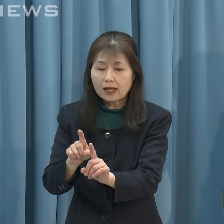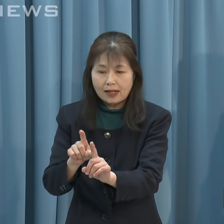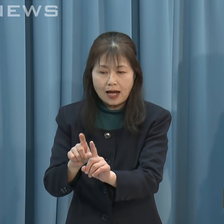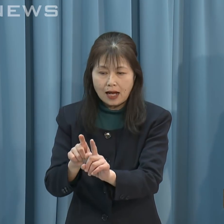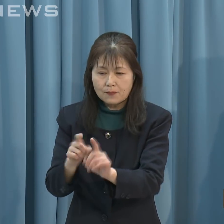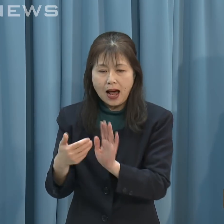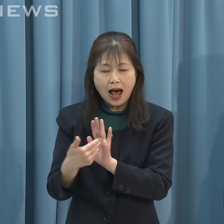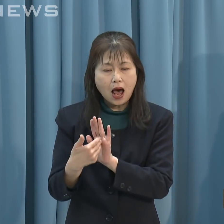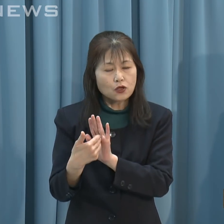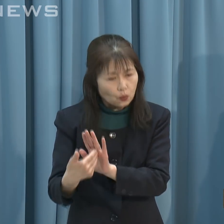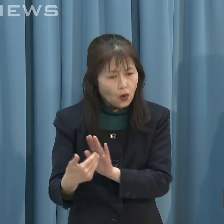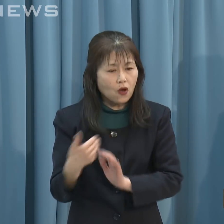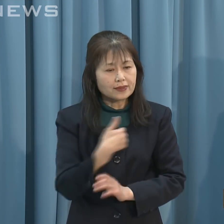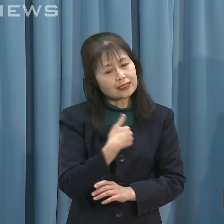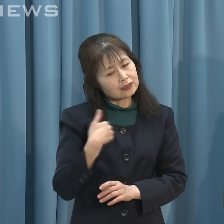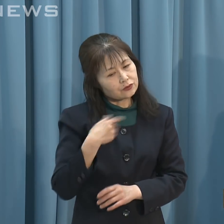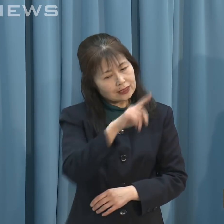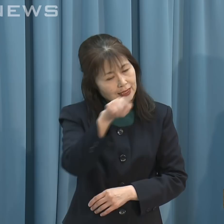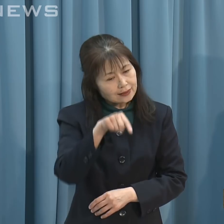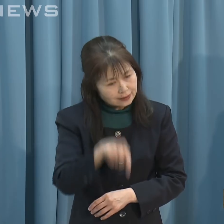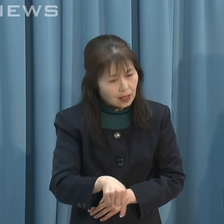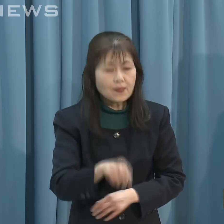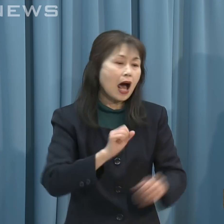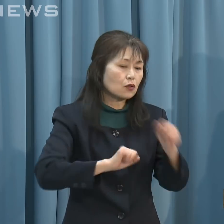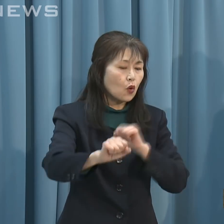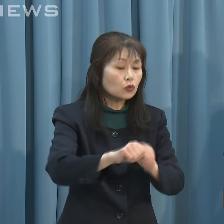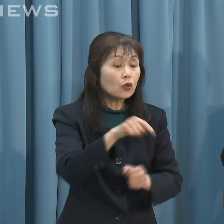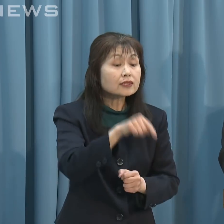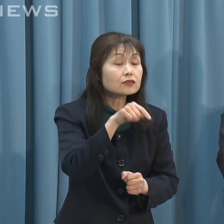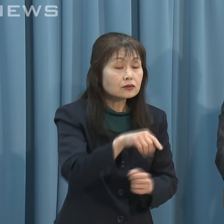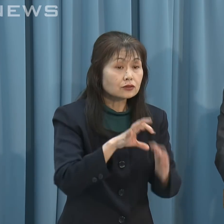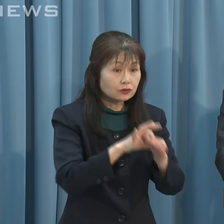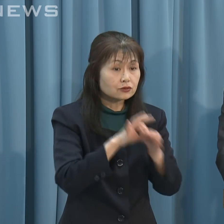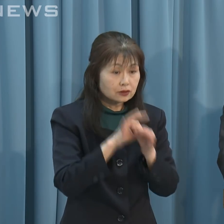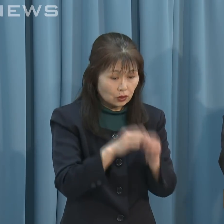え方で、そっちの方を一生懸命やった方がいいと思っています。